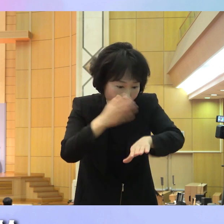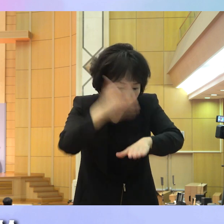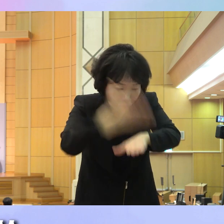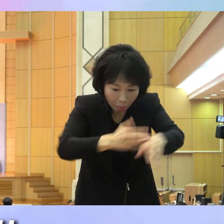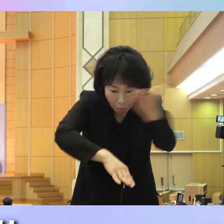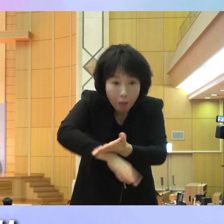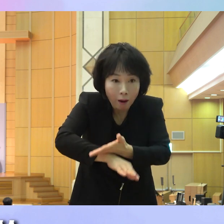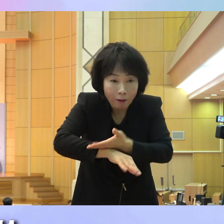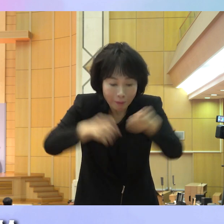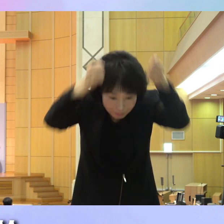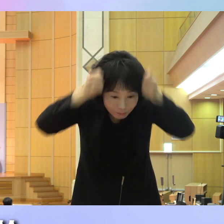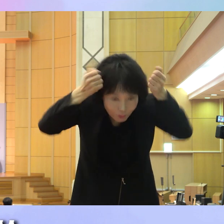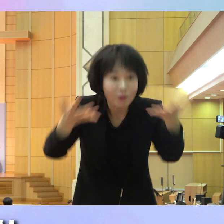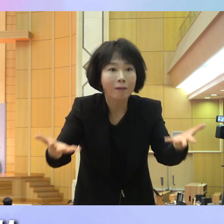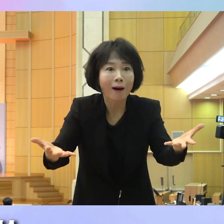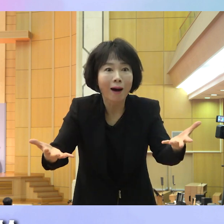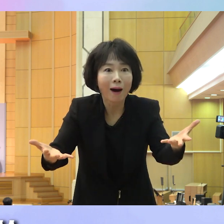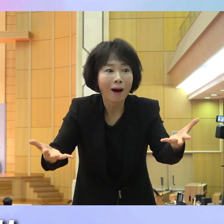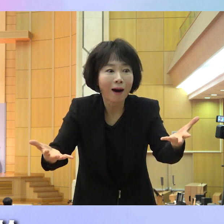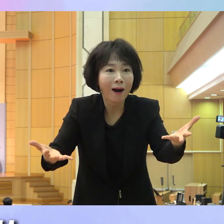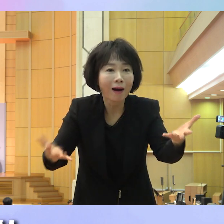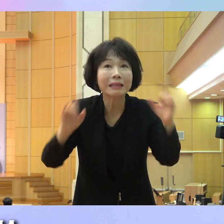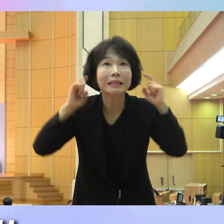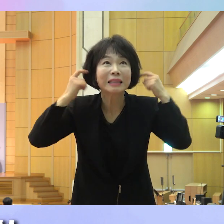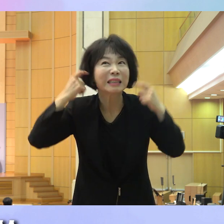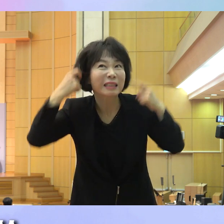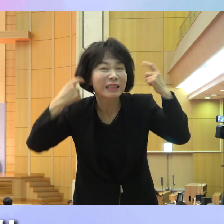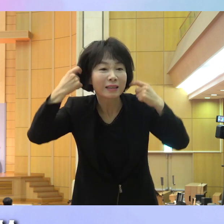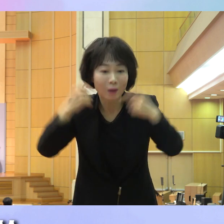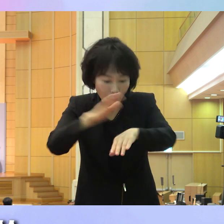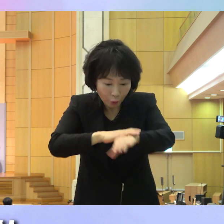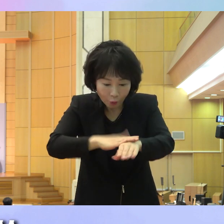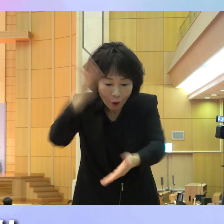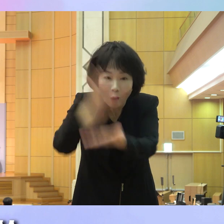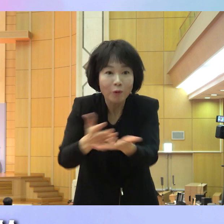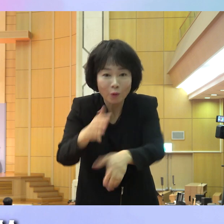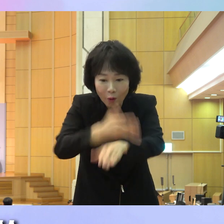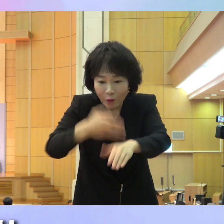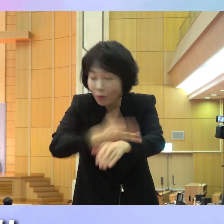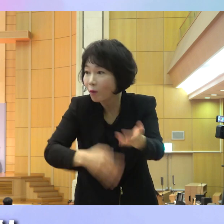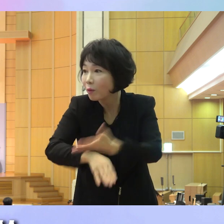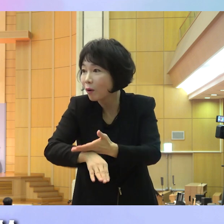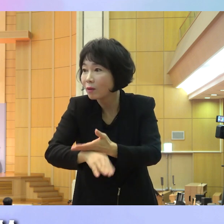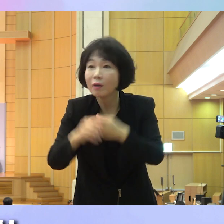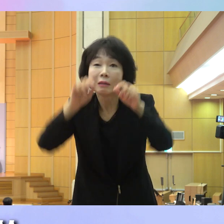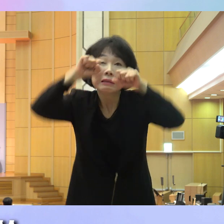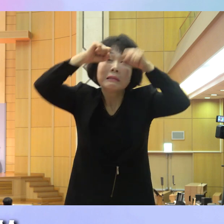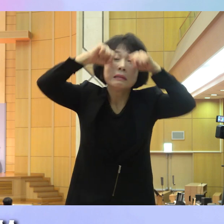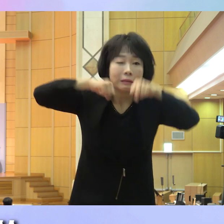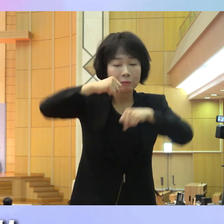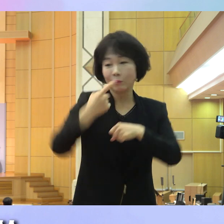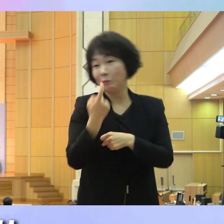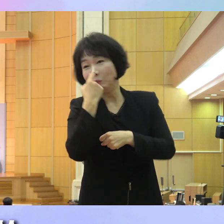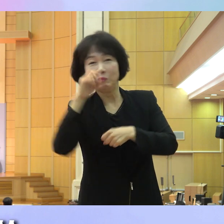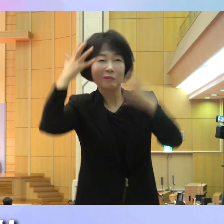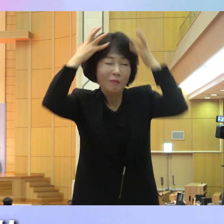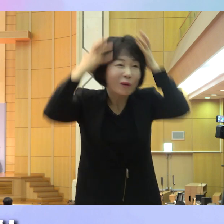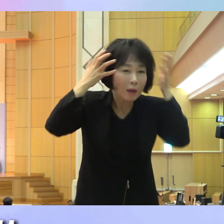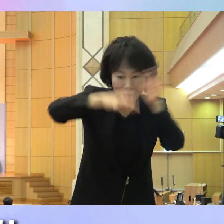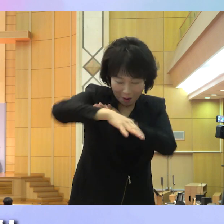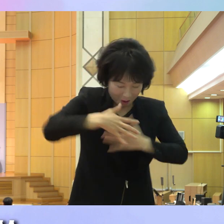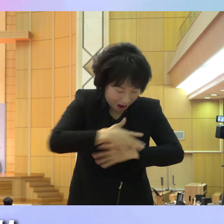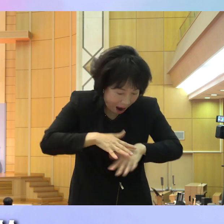손, 귓구멍을 파내도 손, 눈을 비벼도 손, 콧구멍을 파도